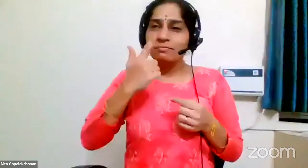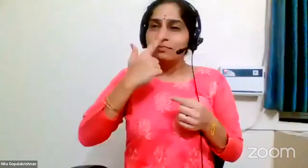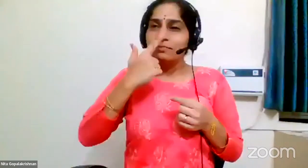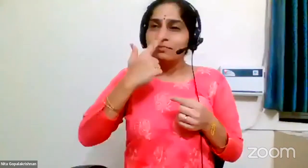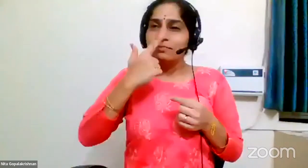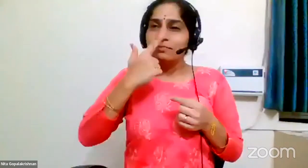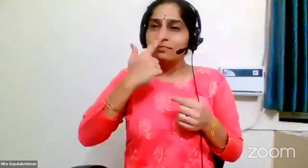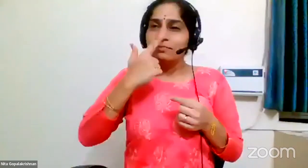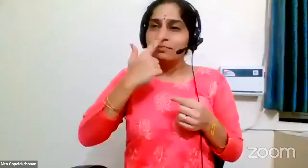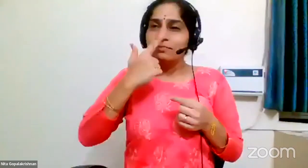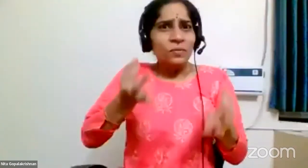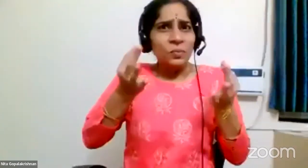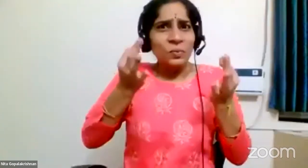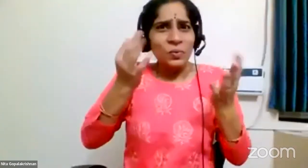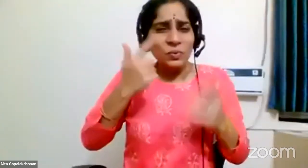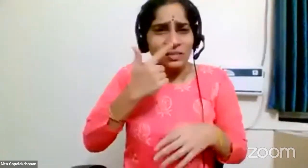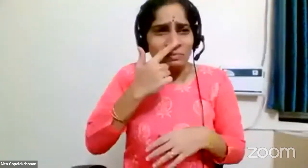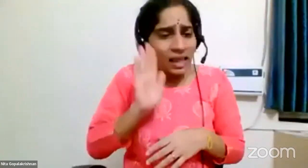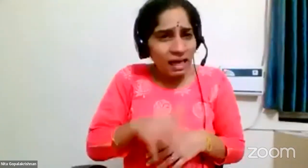देंगे।